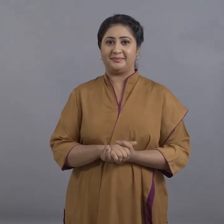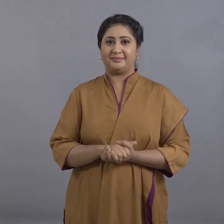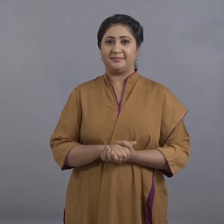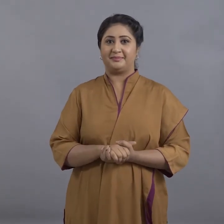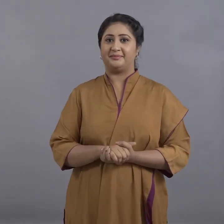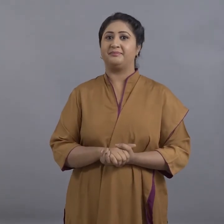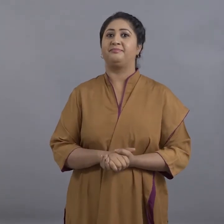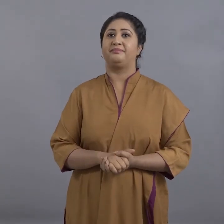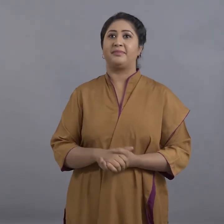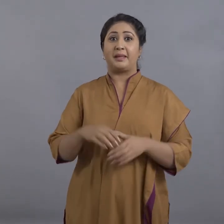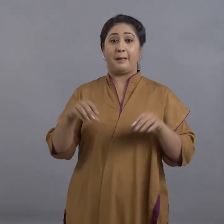कागज,